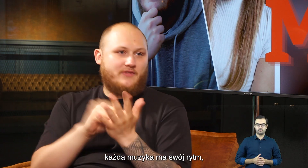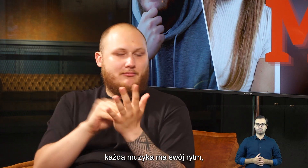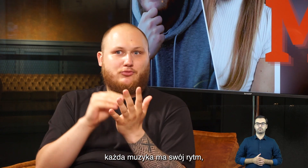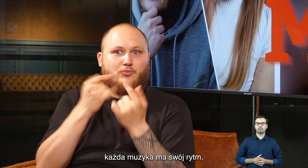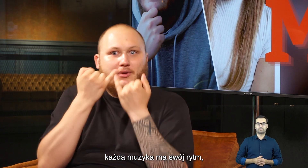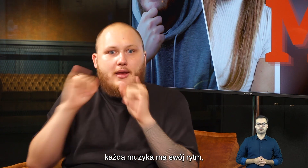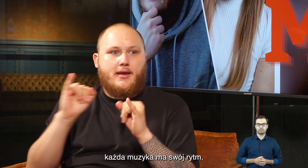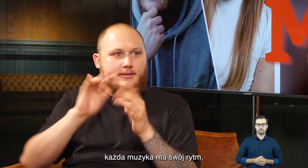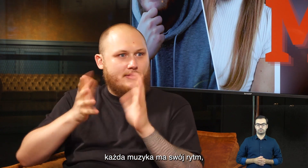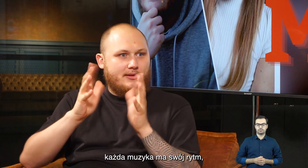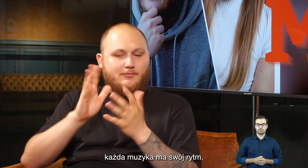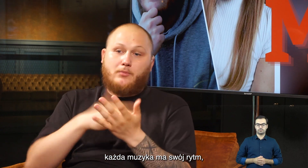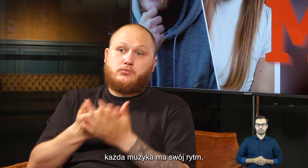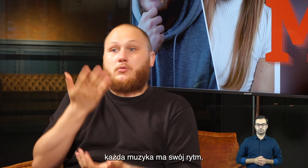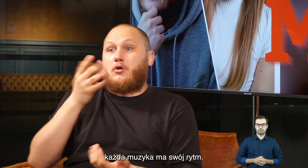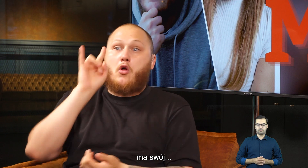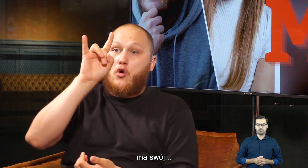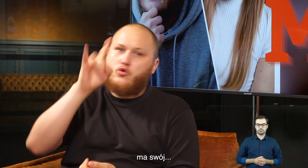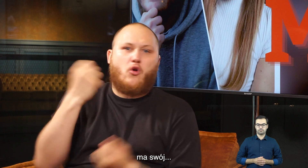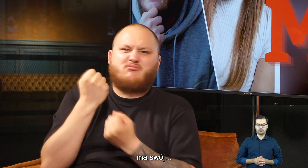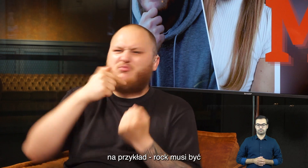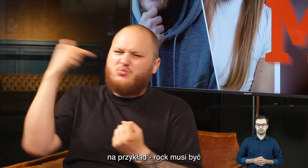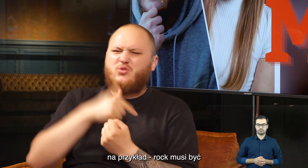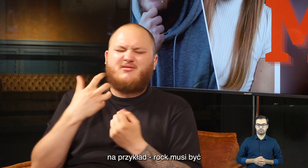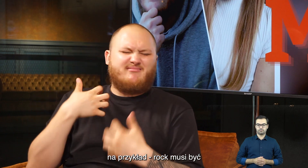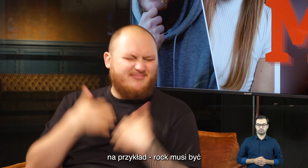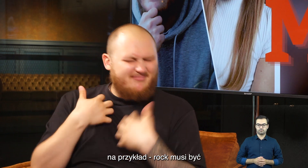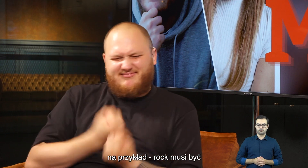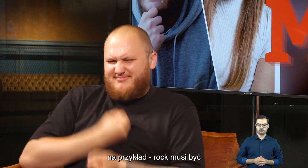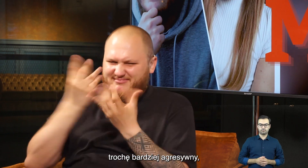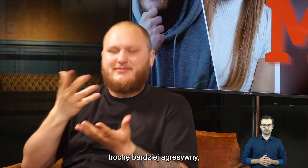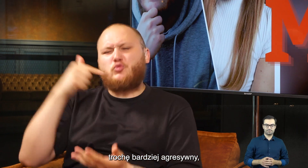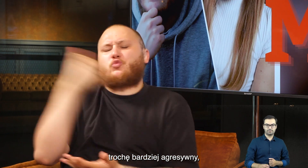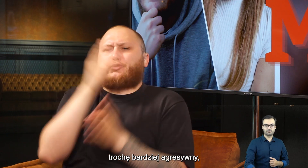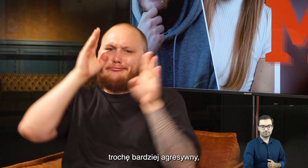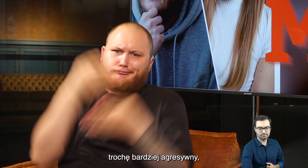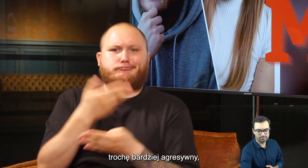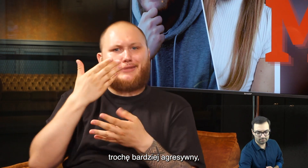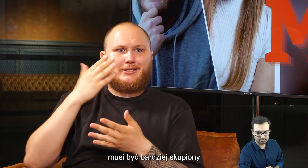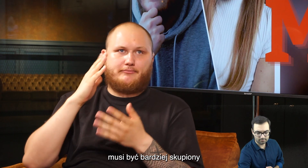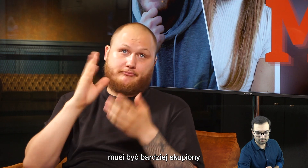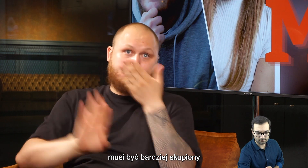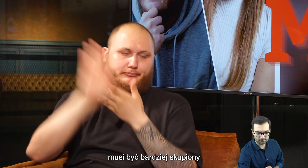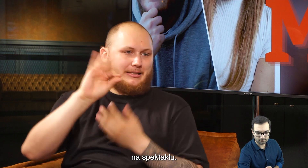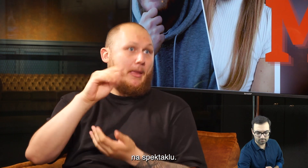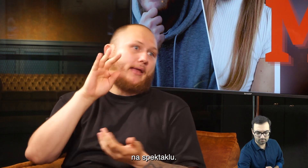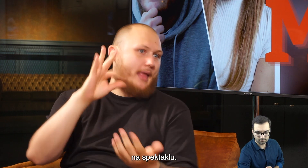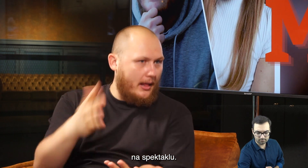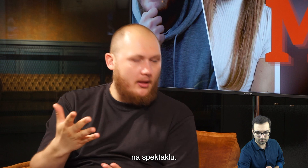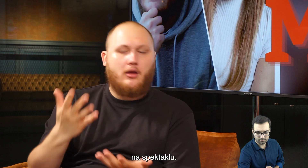czy hip-hop, każda ma swój rytm, ma na przykład rock musi być trochę ten agresywny, musi być bardziej